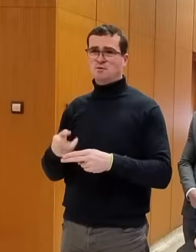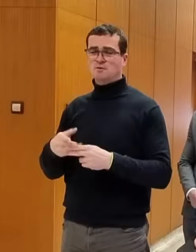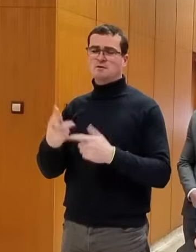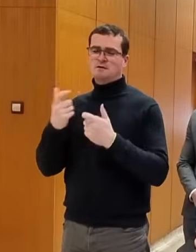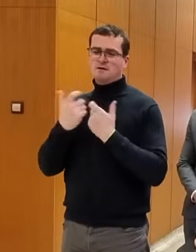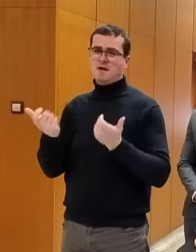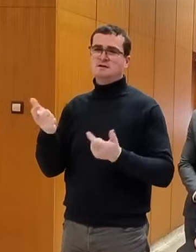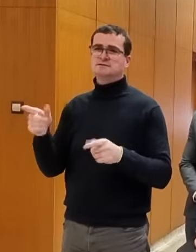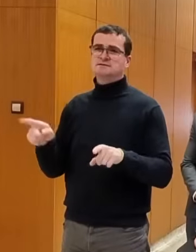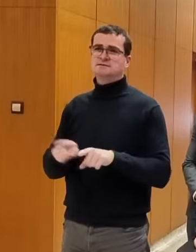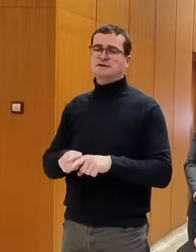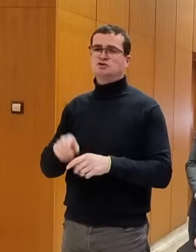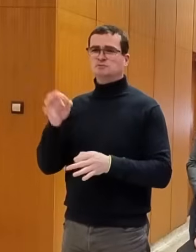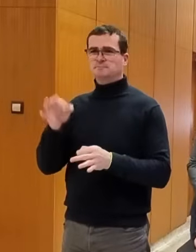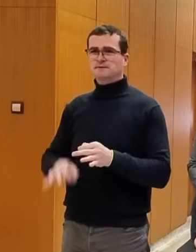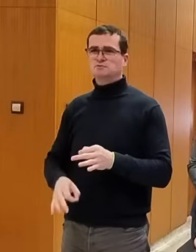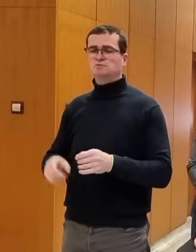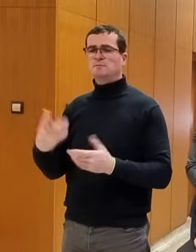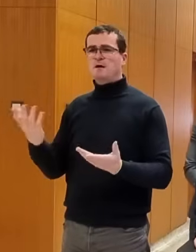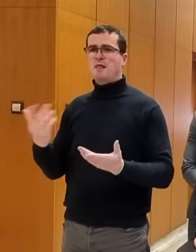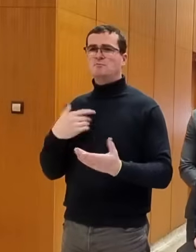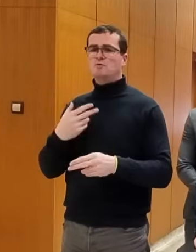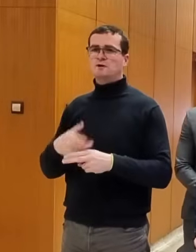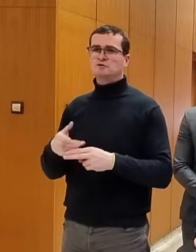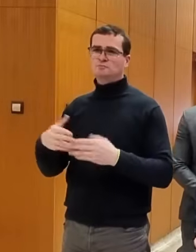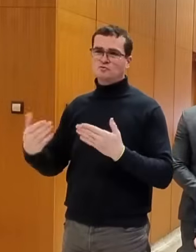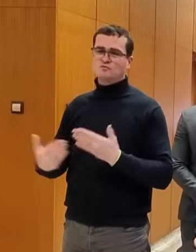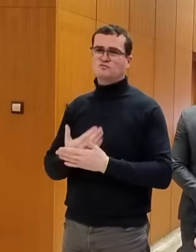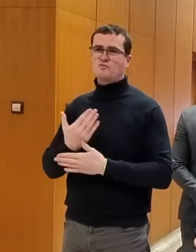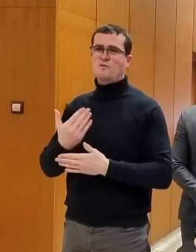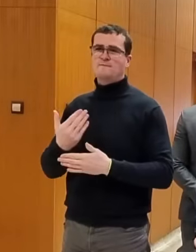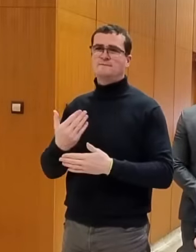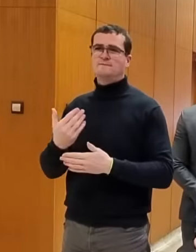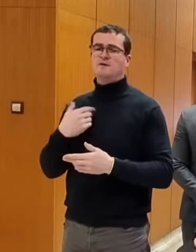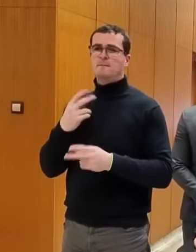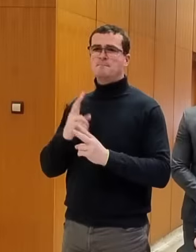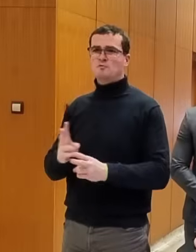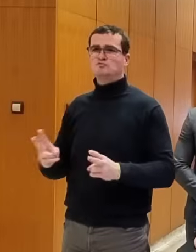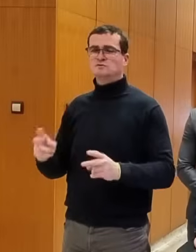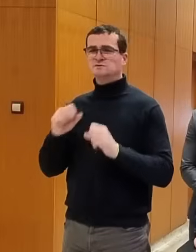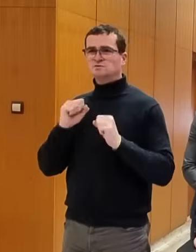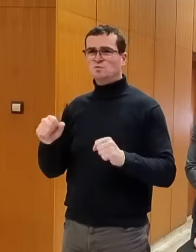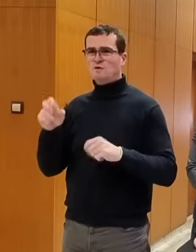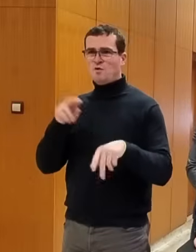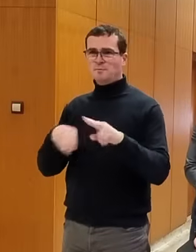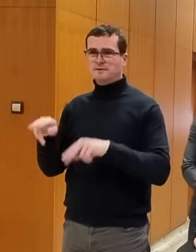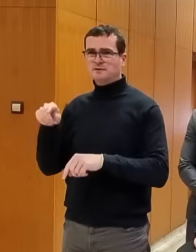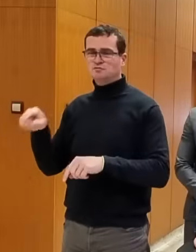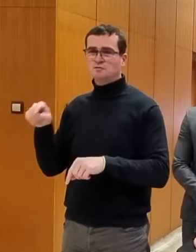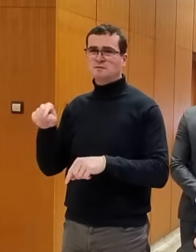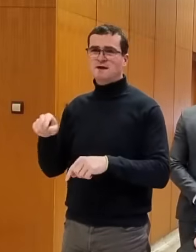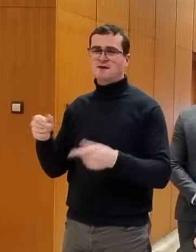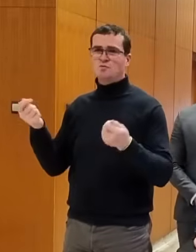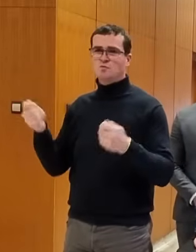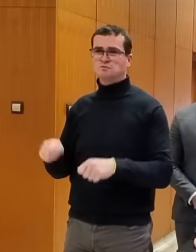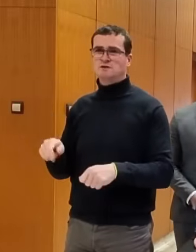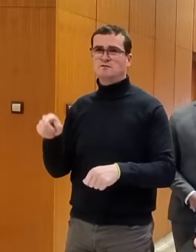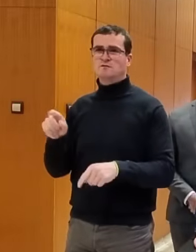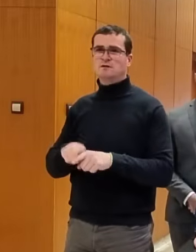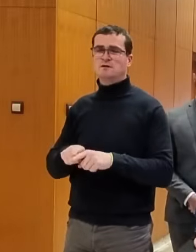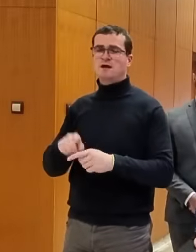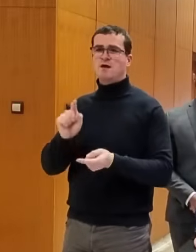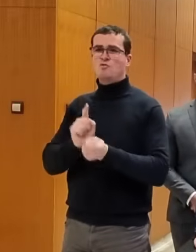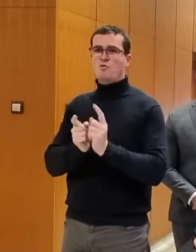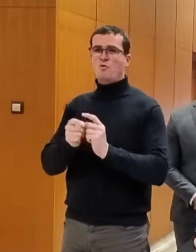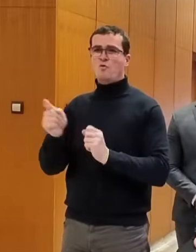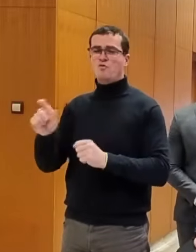a samozrejme aj sprísňujeme alebo zavádzame nové možnosti súdneho prieskumu takéhoto uzatvorenia